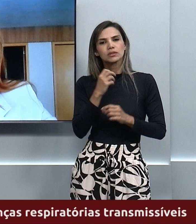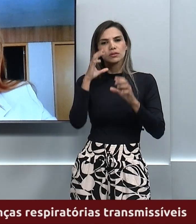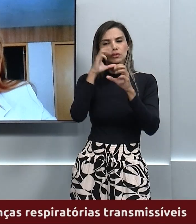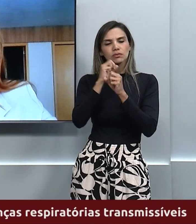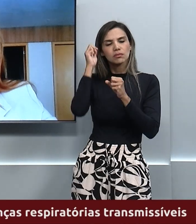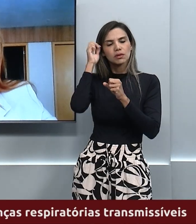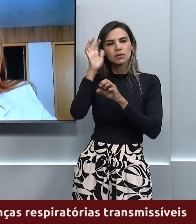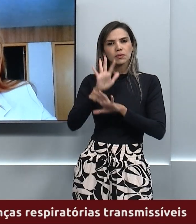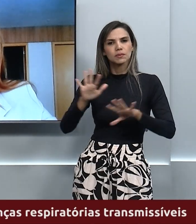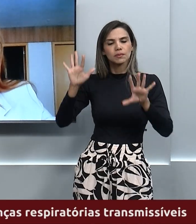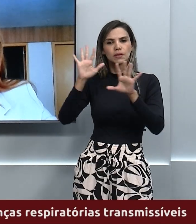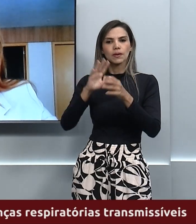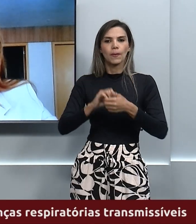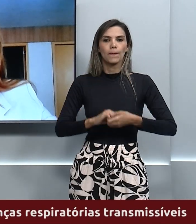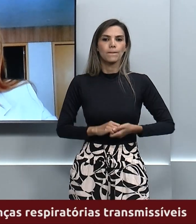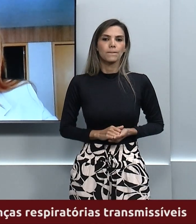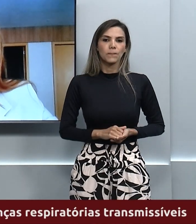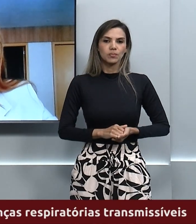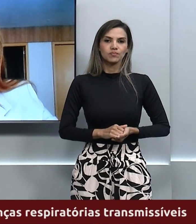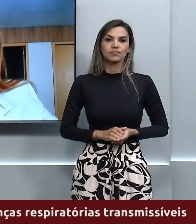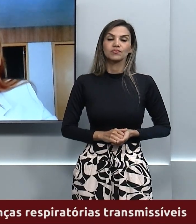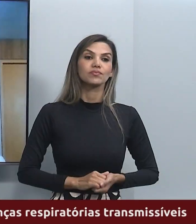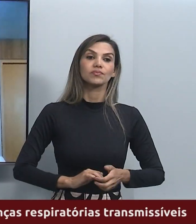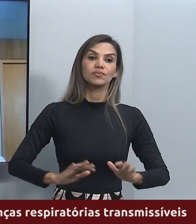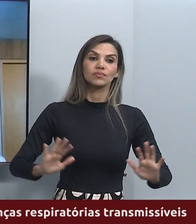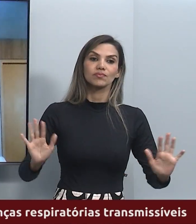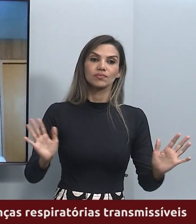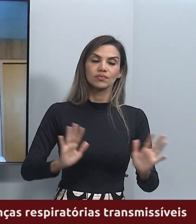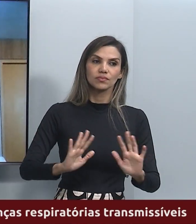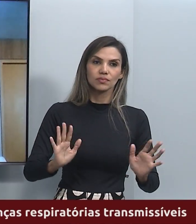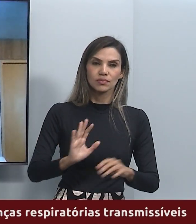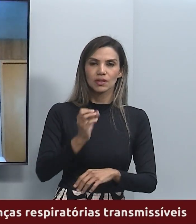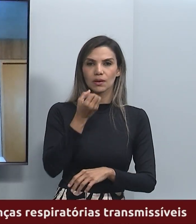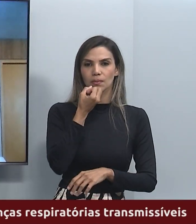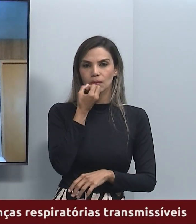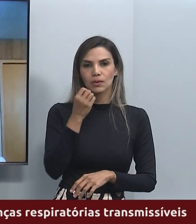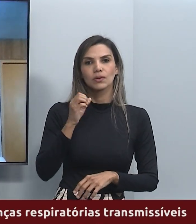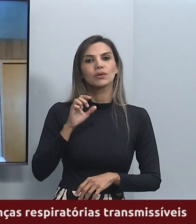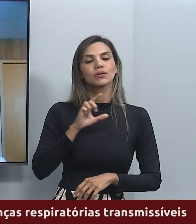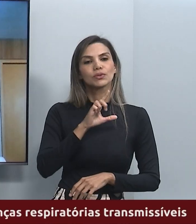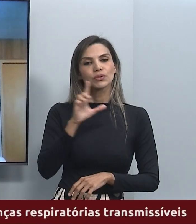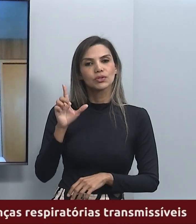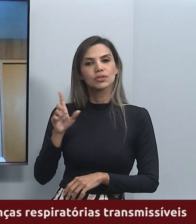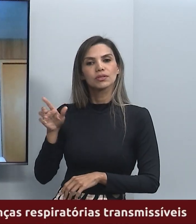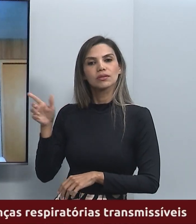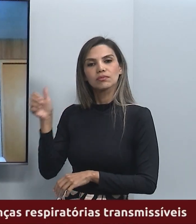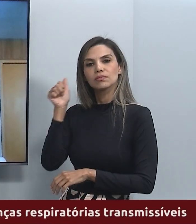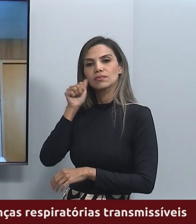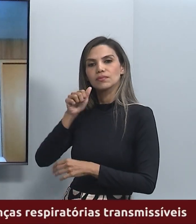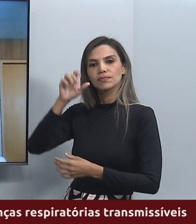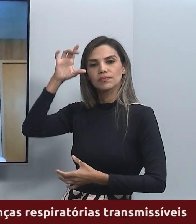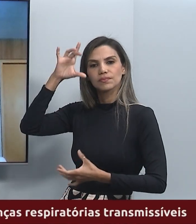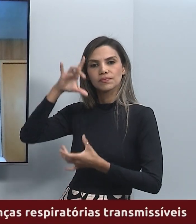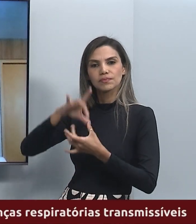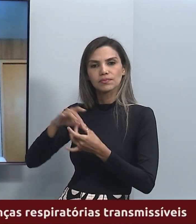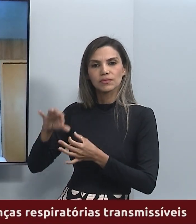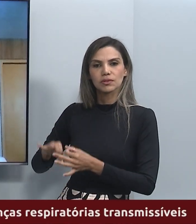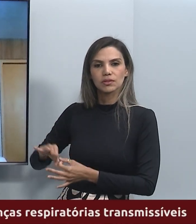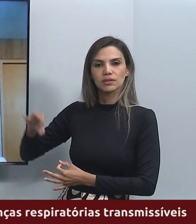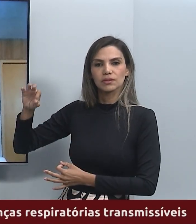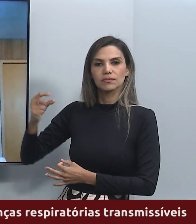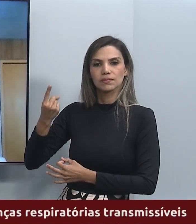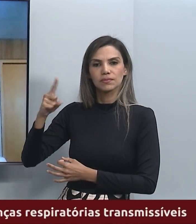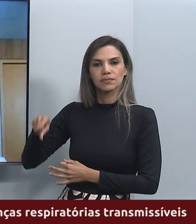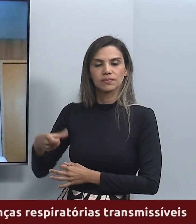visão. Bom dia, eu sou uma mulher cis, de estatura de 1,60 m, pele